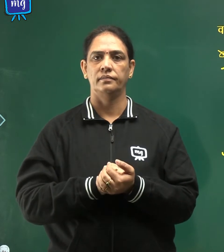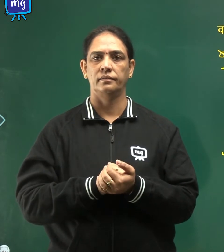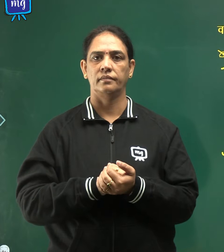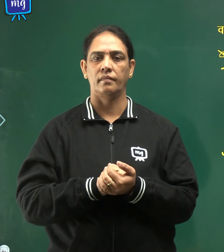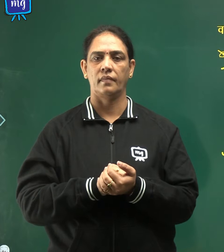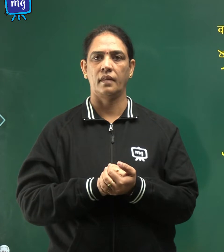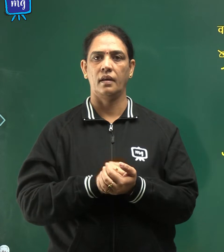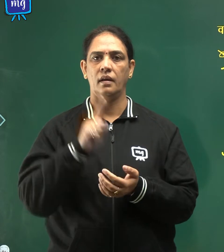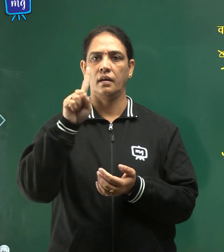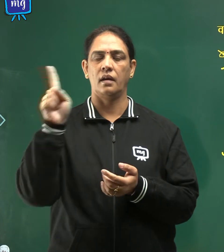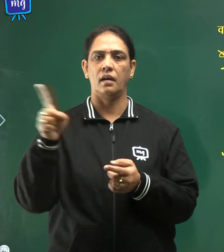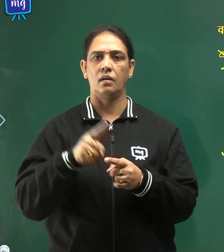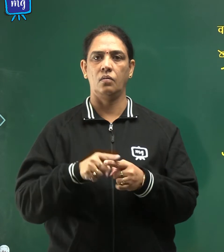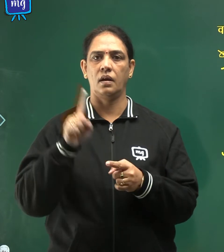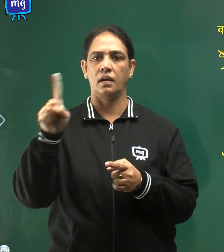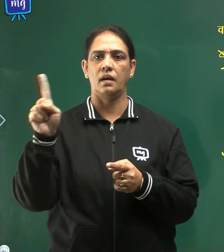11 गुणा 11